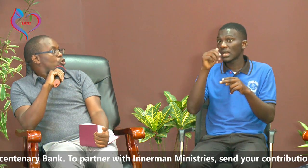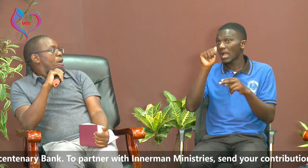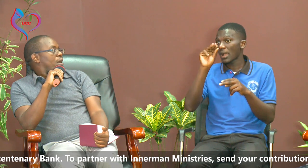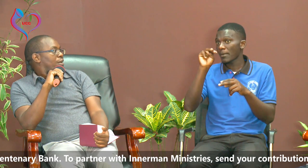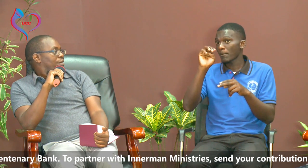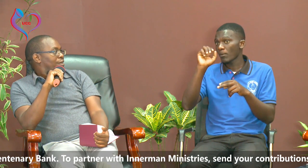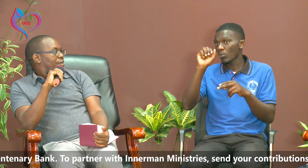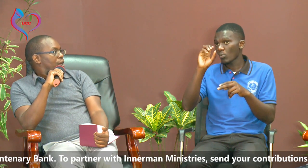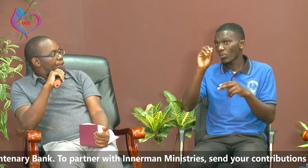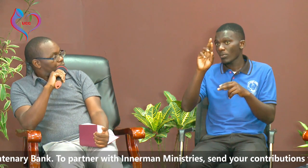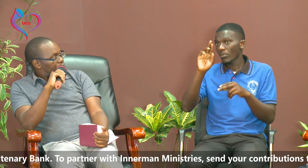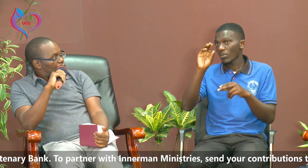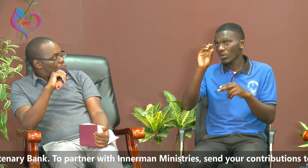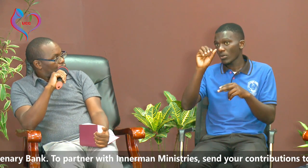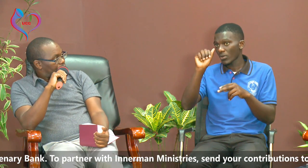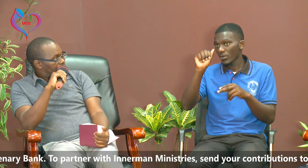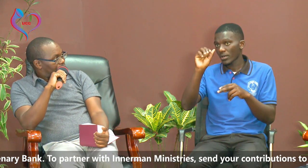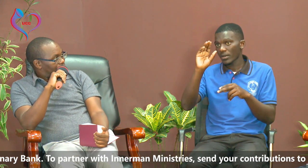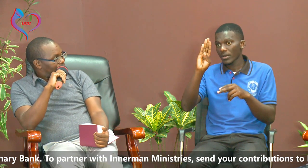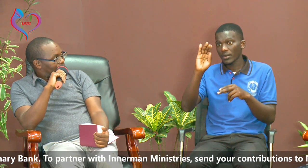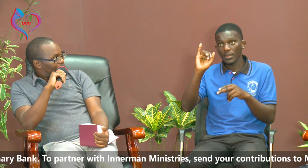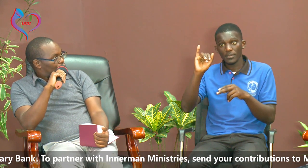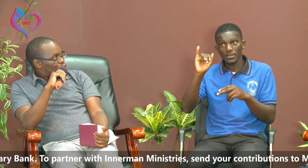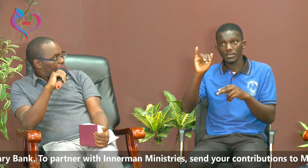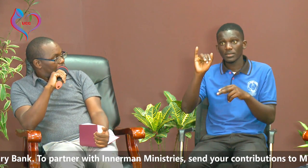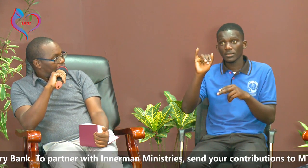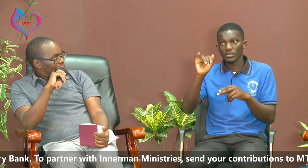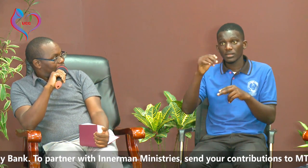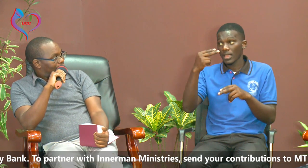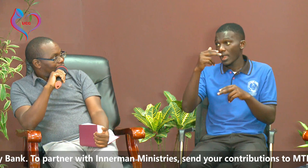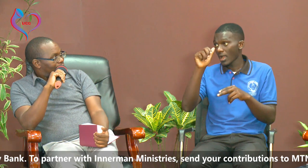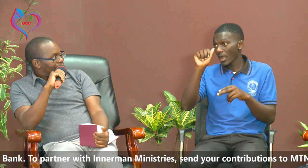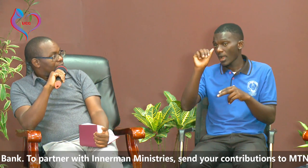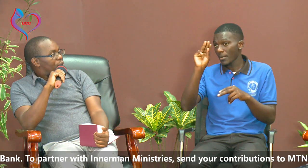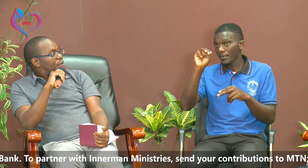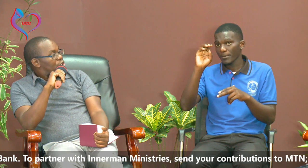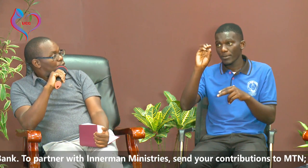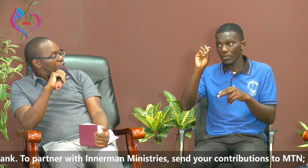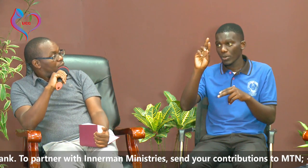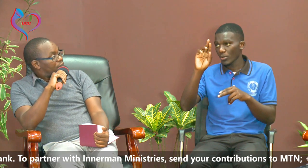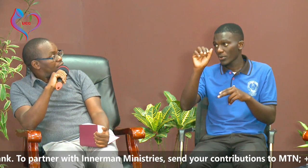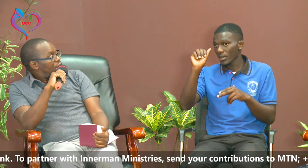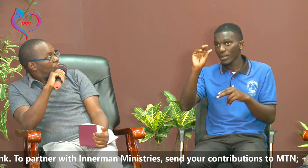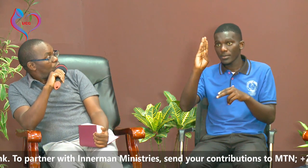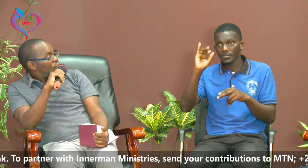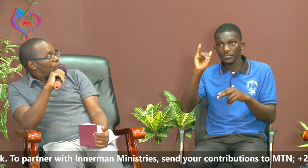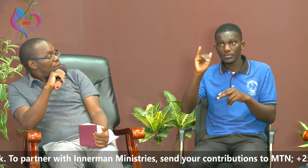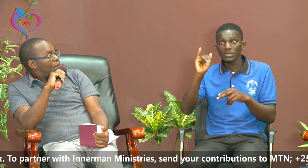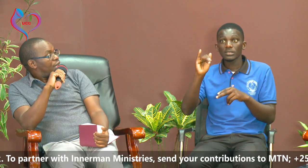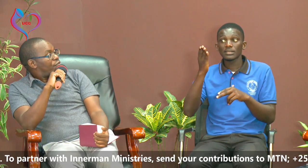bajisoma Hammurabi's code bajisoma kati Hammurabi's code elimu amateeka ago an eye